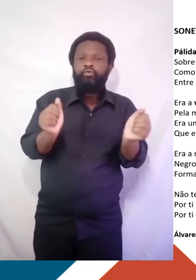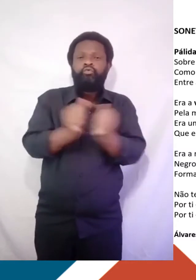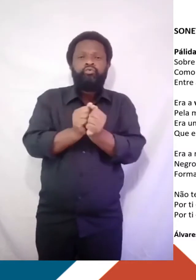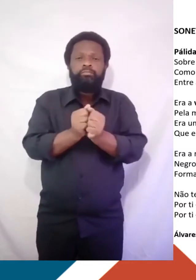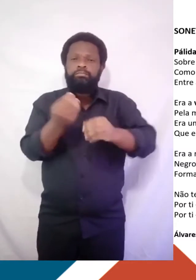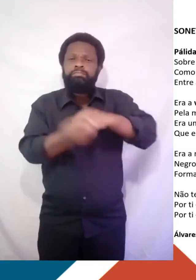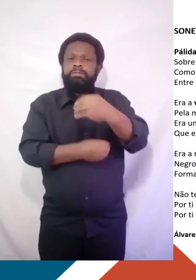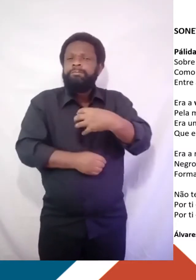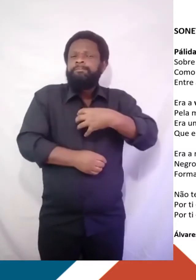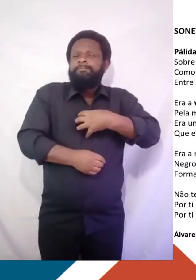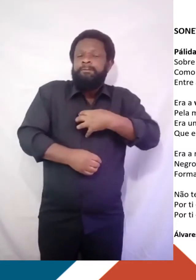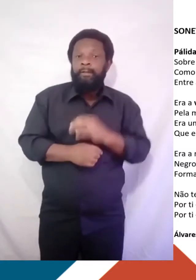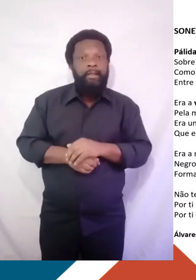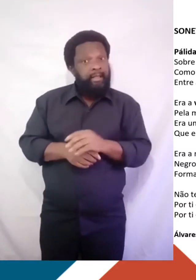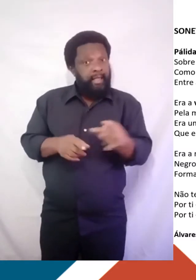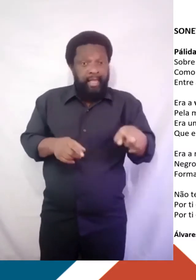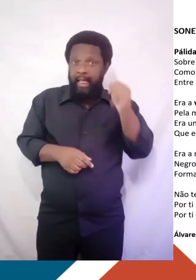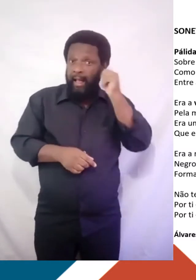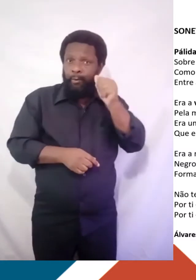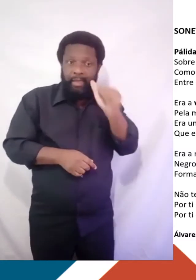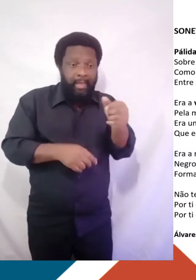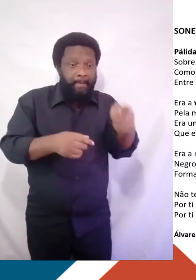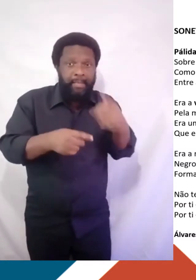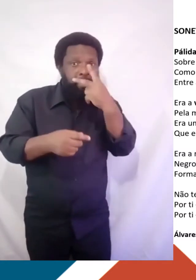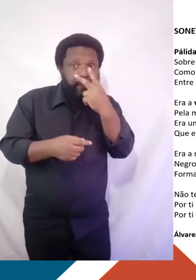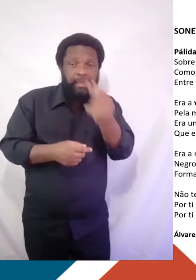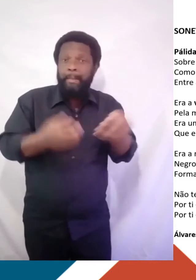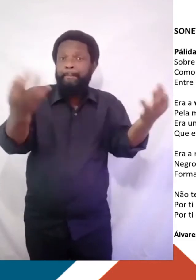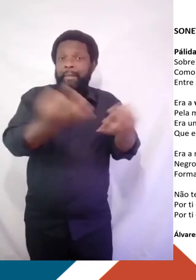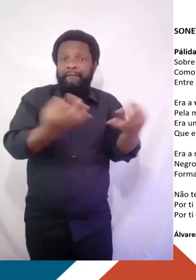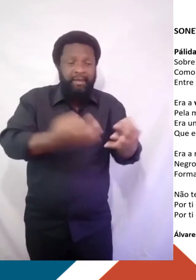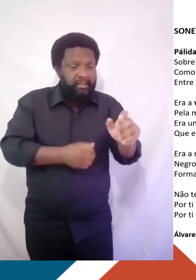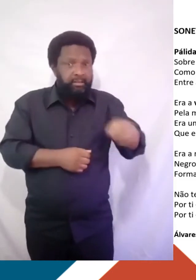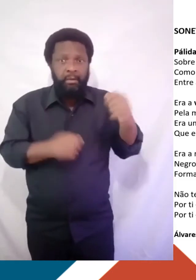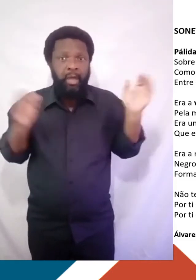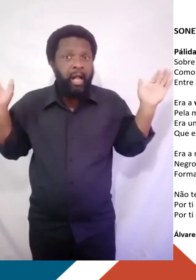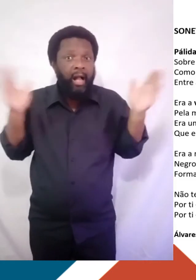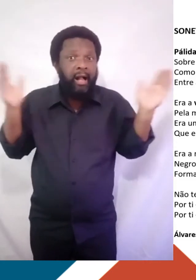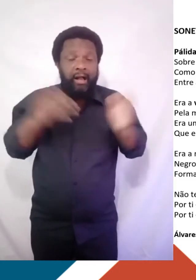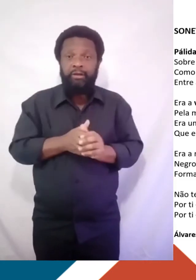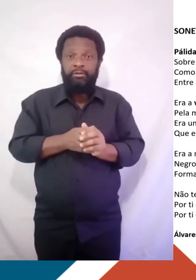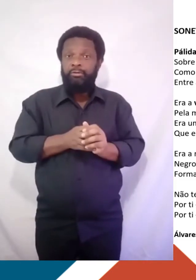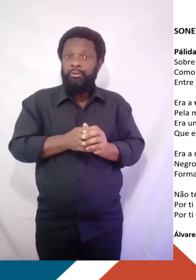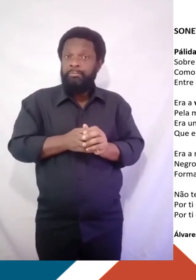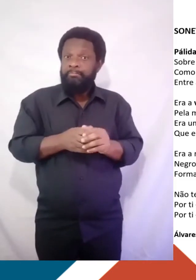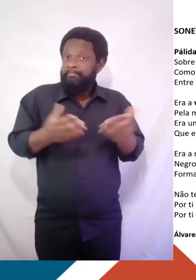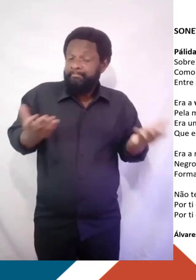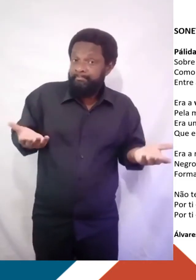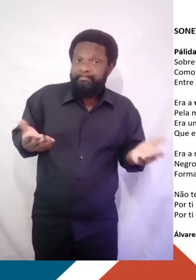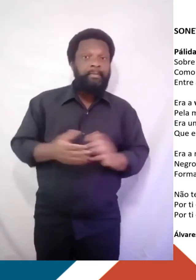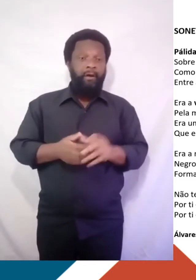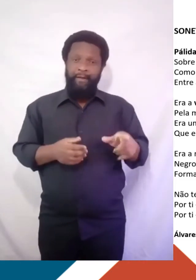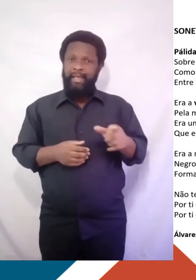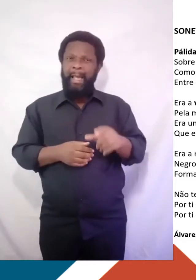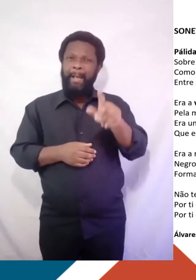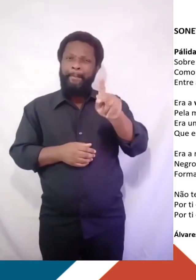sentimental. Também podemos ver a idealização da mulher amada, que é descrita como anjo, virgem e pálida. É importante ressaltar que